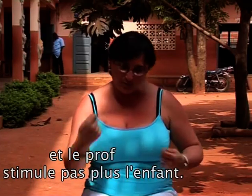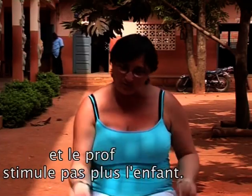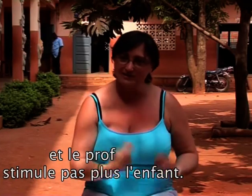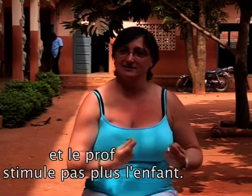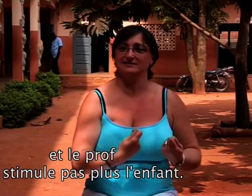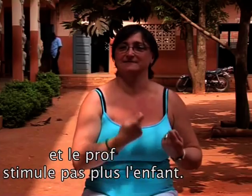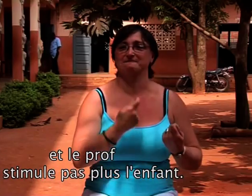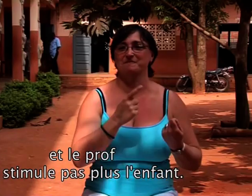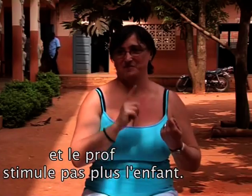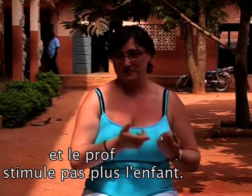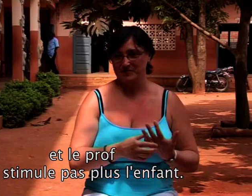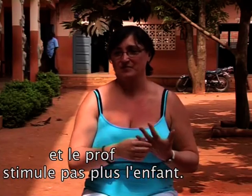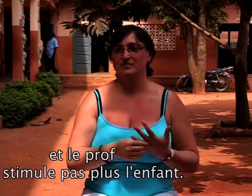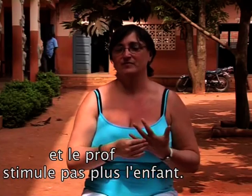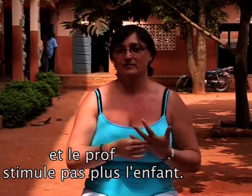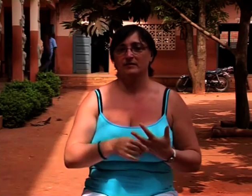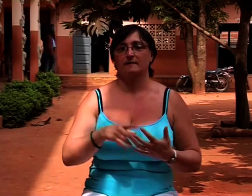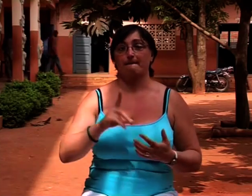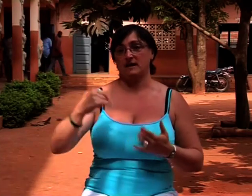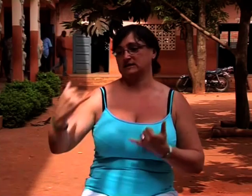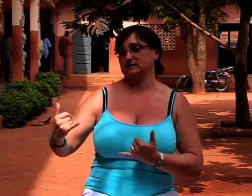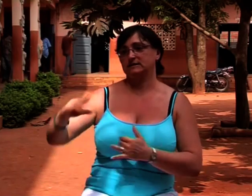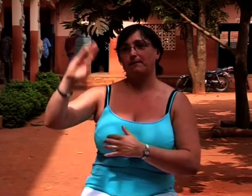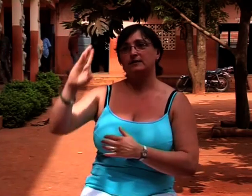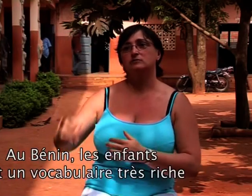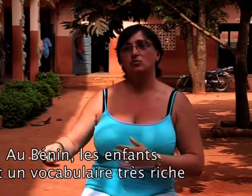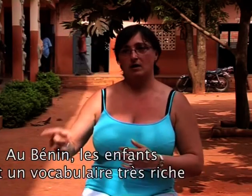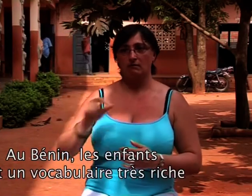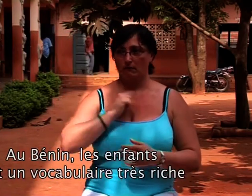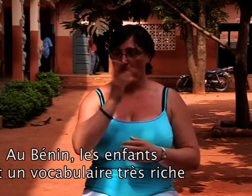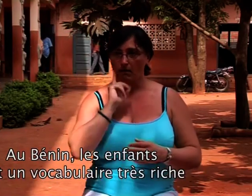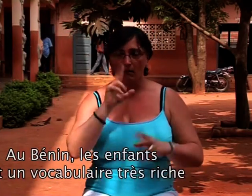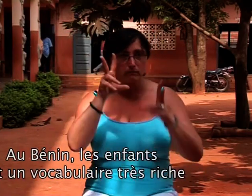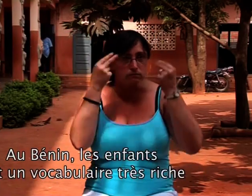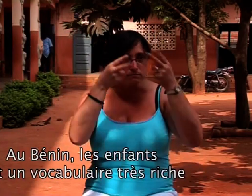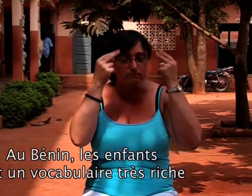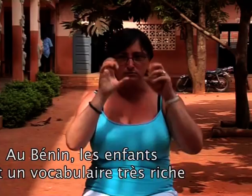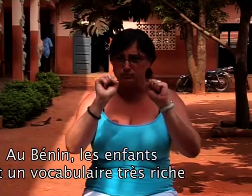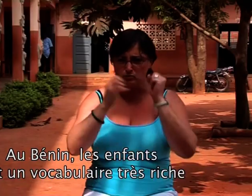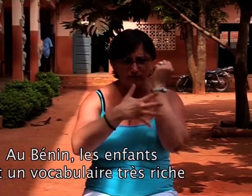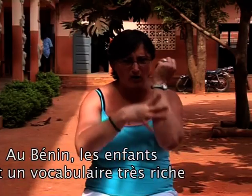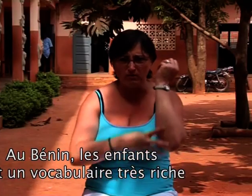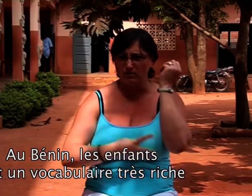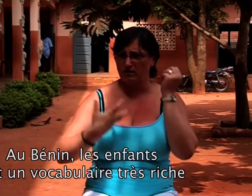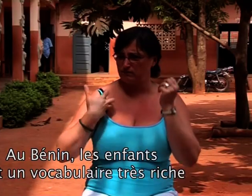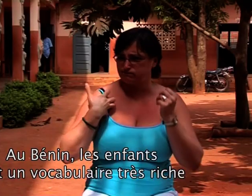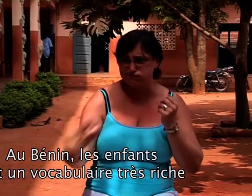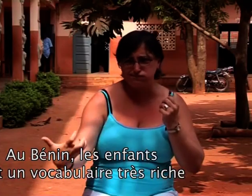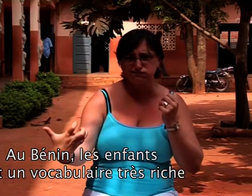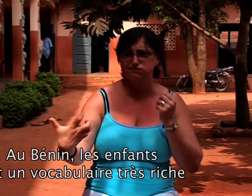pas plus loin. Il ne stimule pas plus l'enfant. Ici au Bénin, je vois que les élèves,